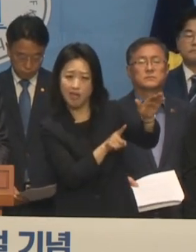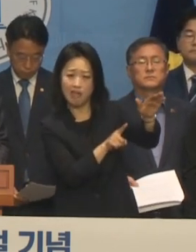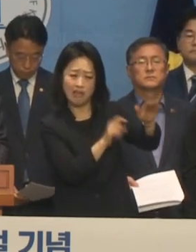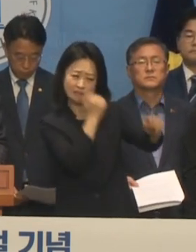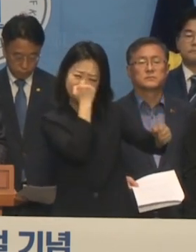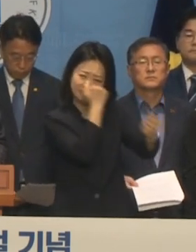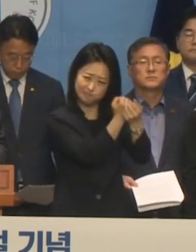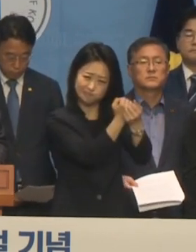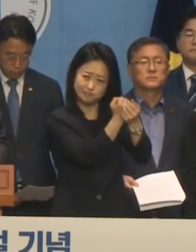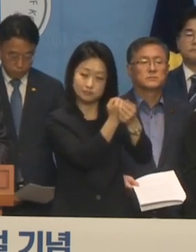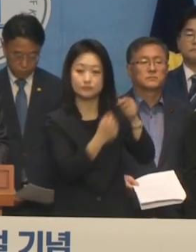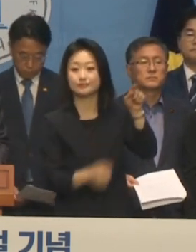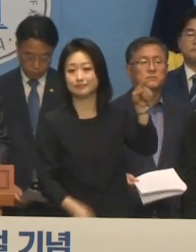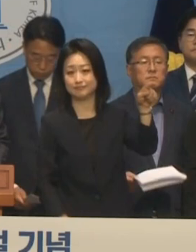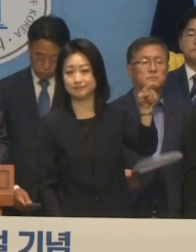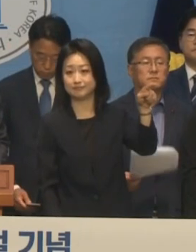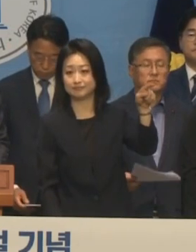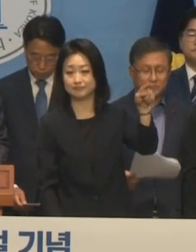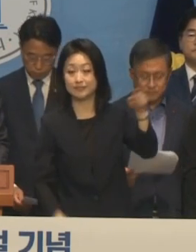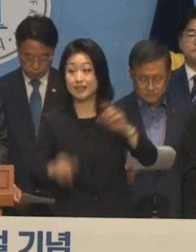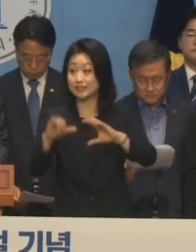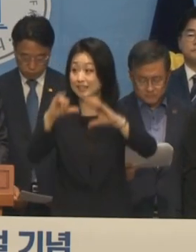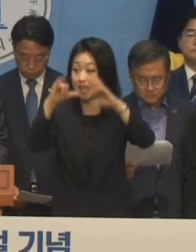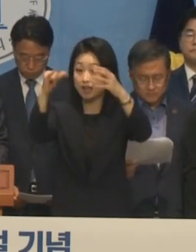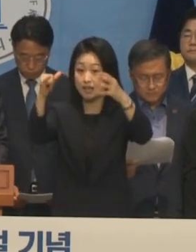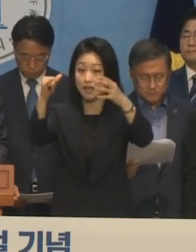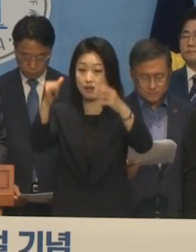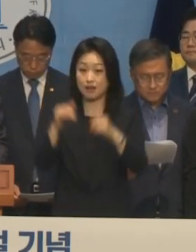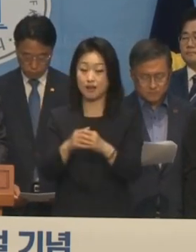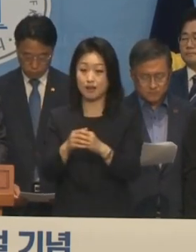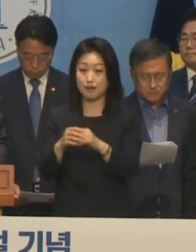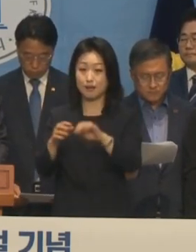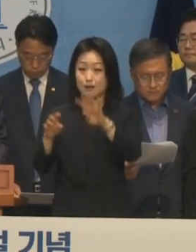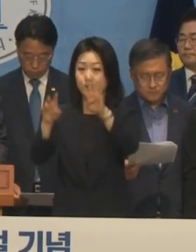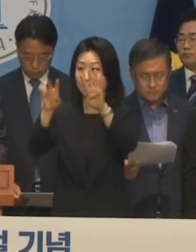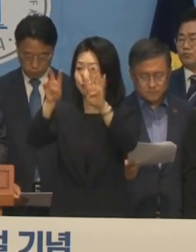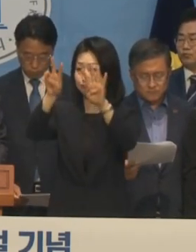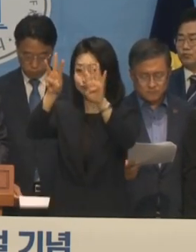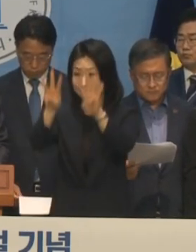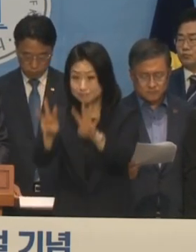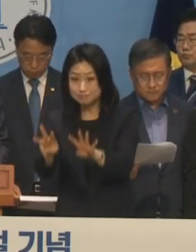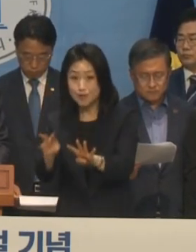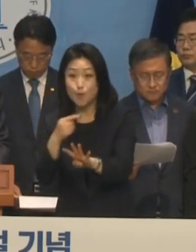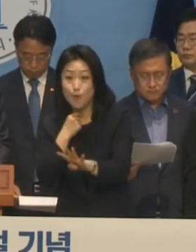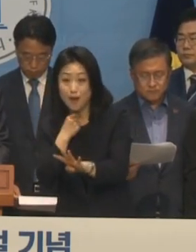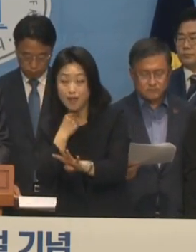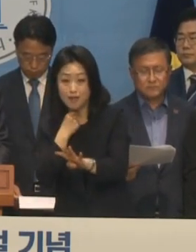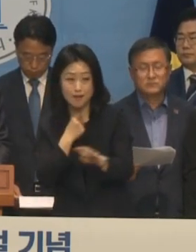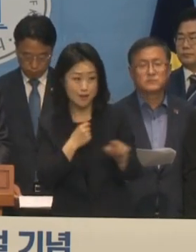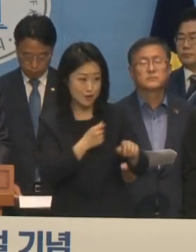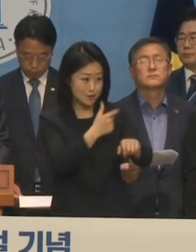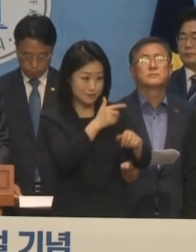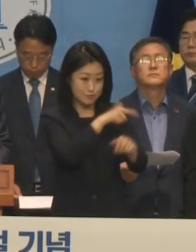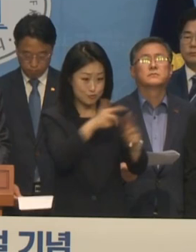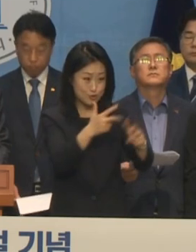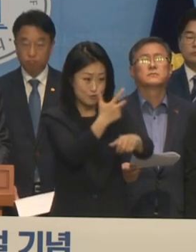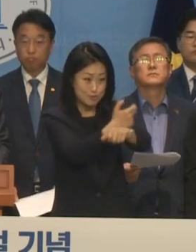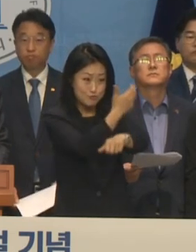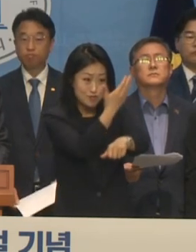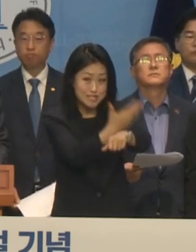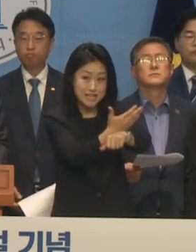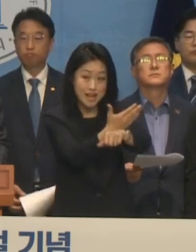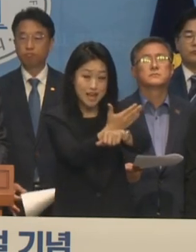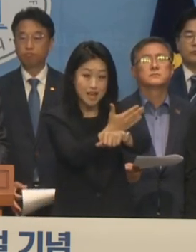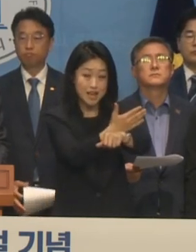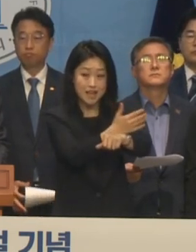무도함 그 자체였습니다. 세계가 주 4일제를 논의할 때 주 69시간, 주 6일 장시간